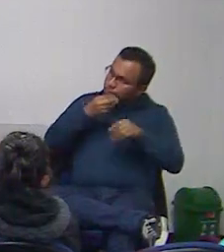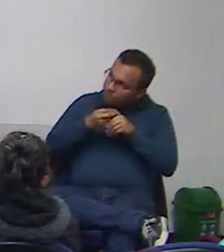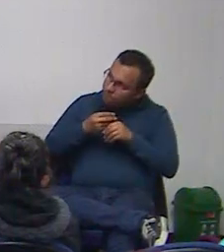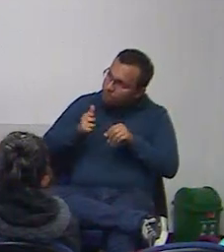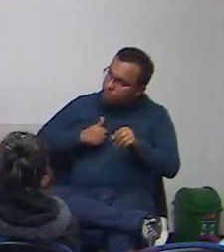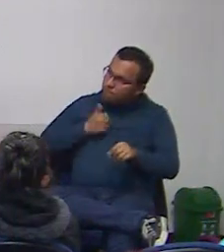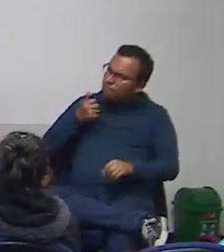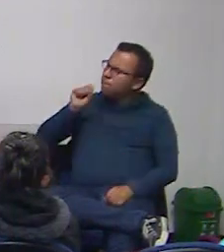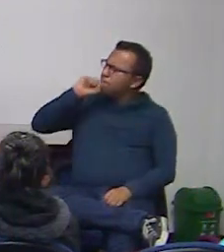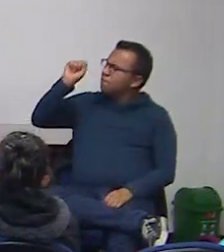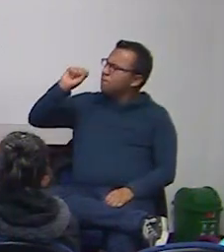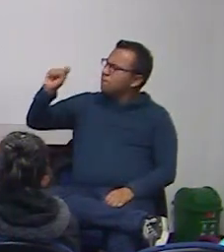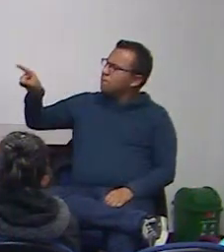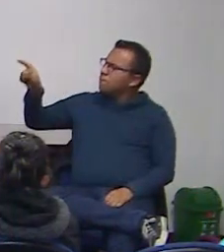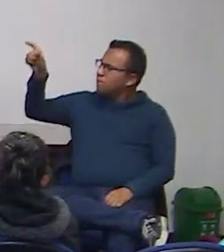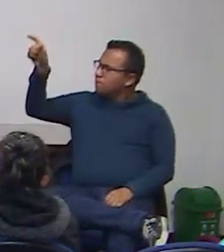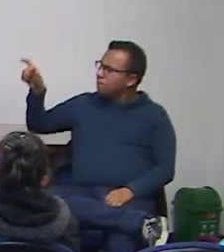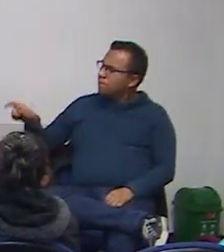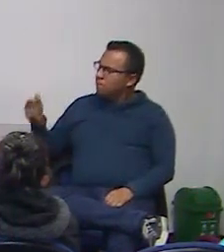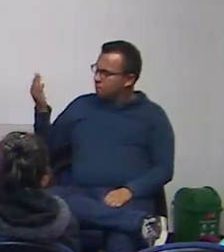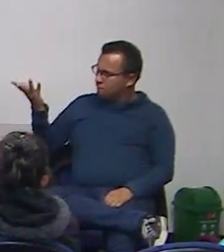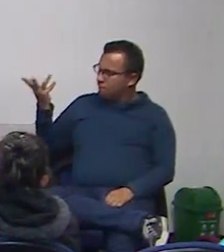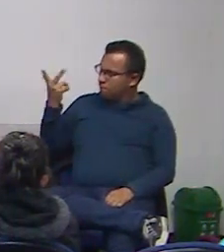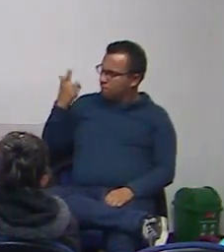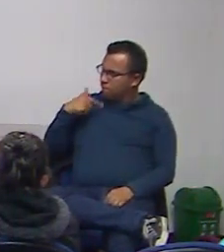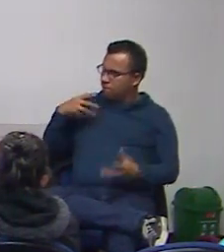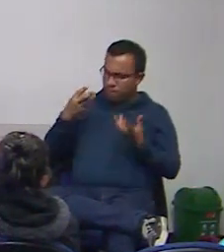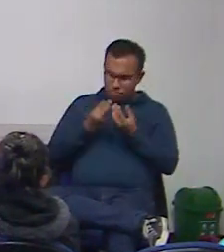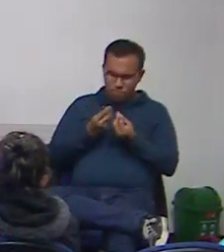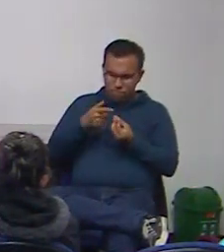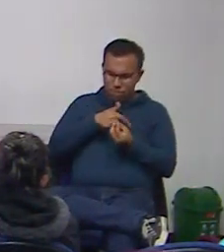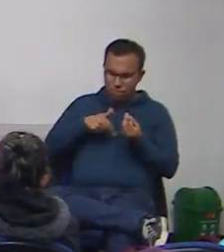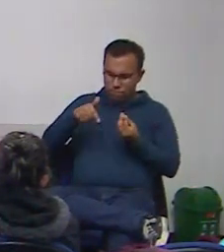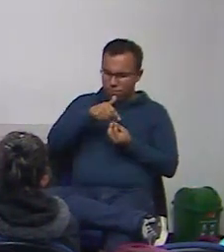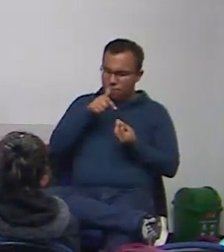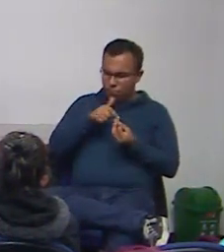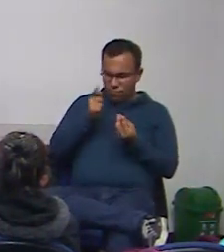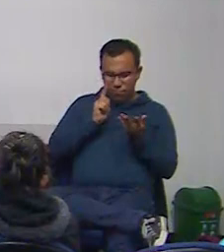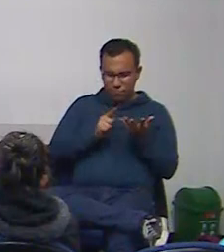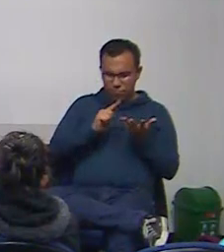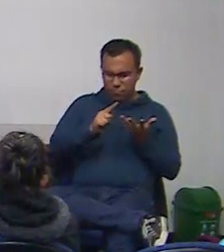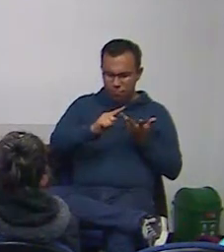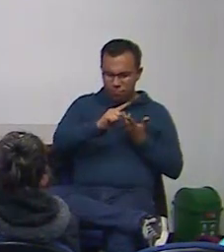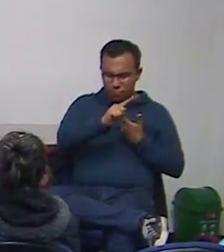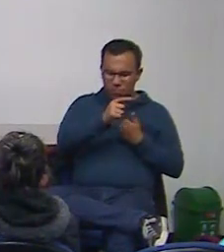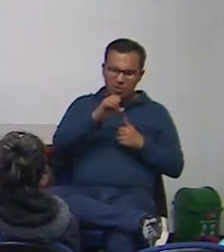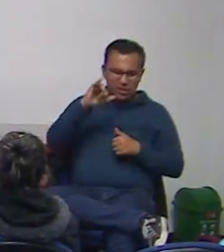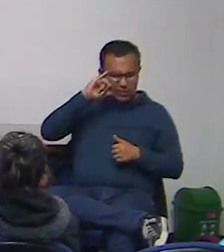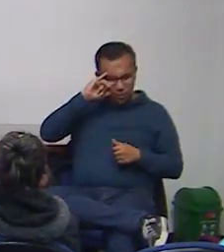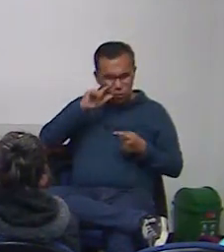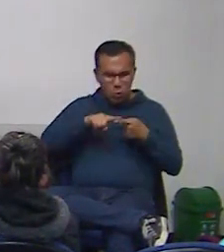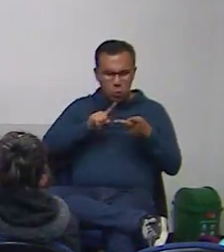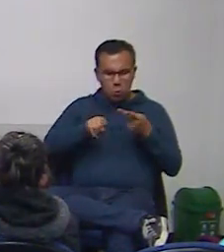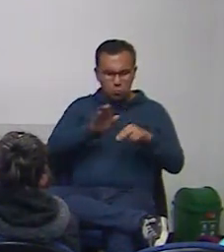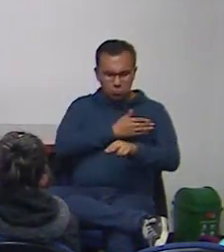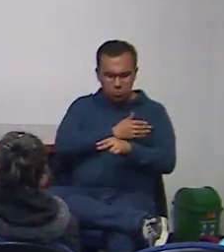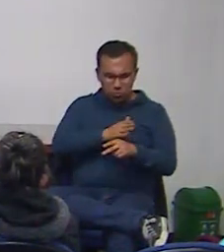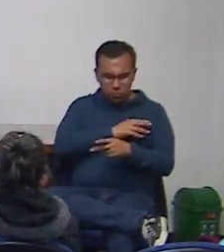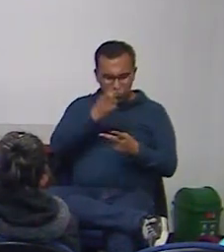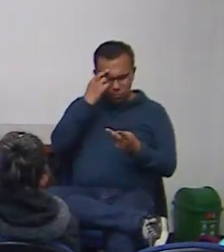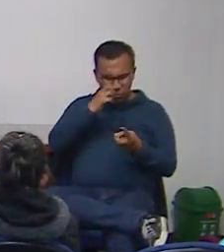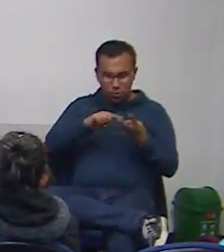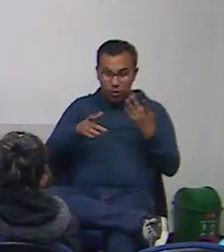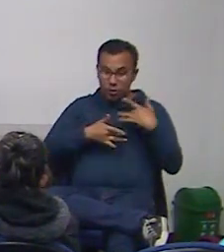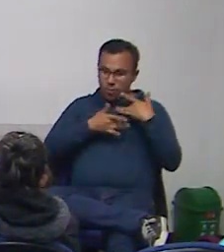palabra para hacerte una pregunta nos contabas tienes un equipo interdisciplinario bastante variado músicos psicólogos eh Y nos